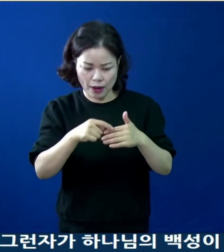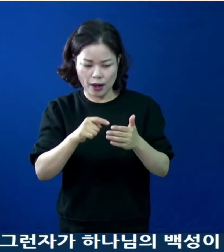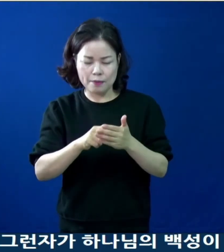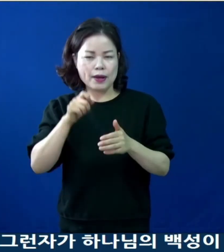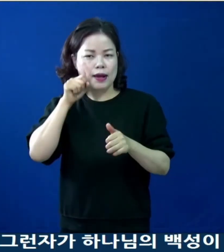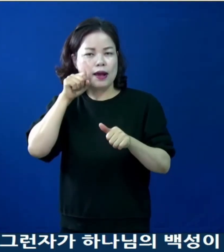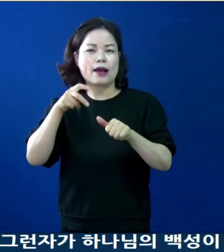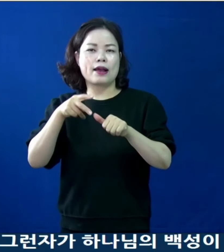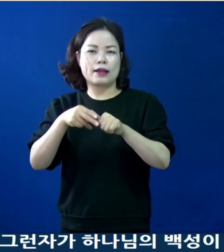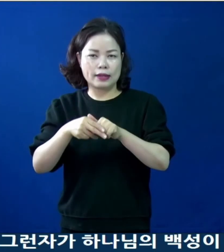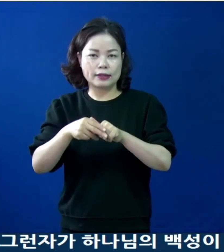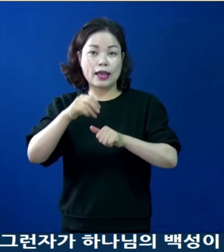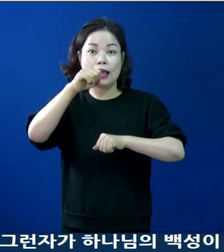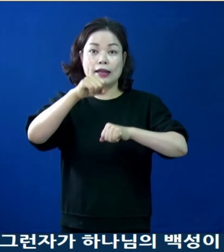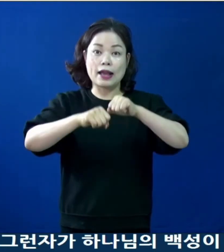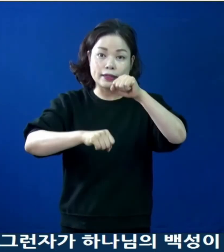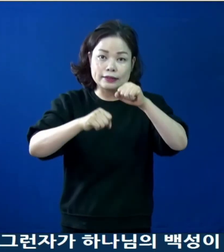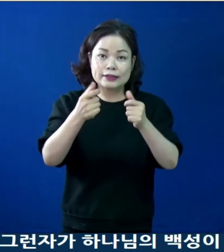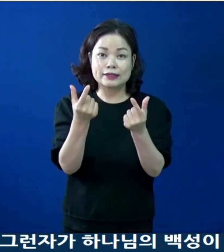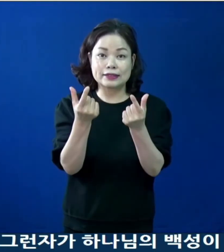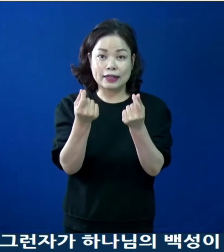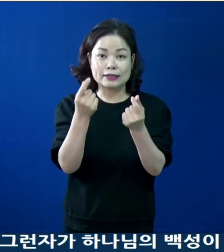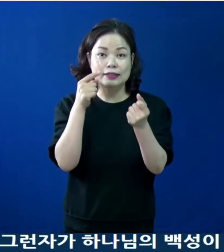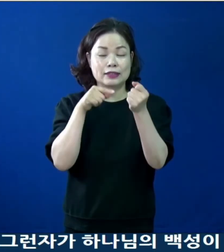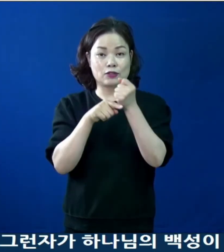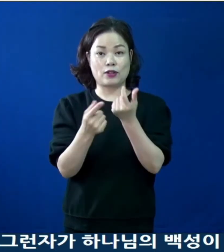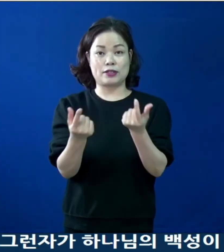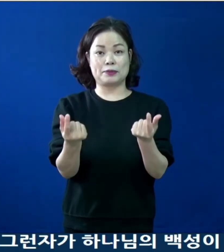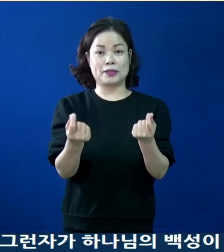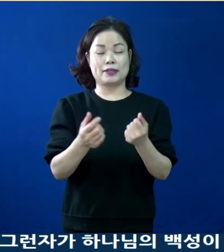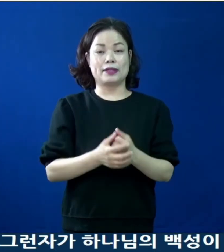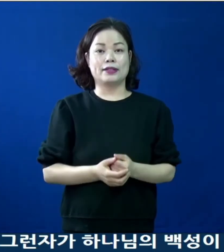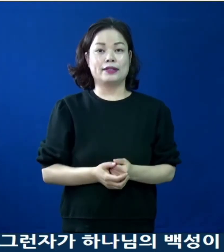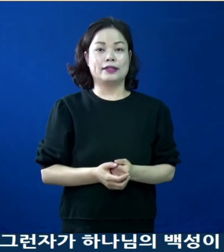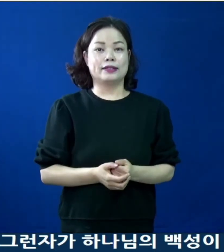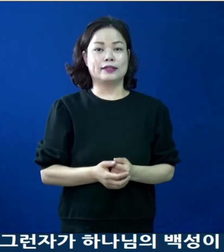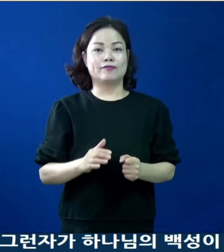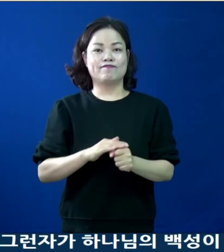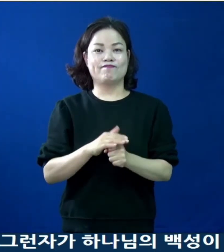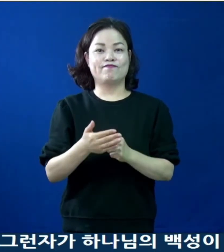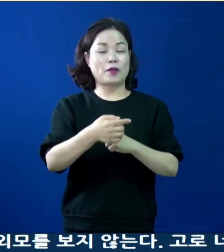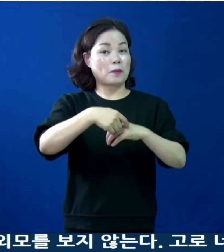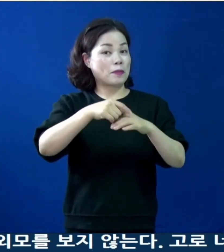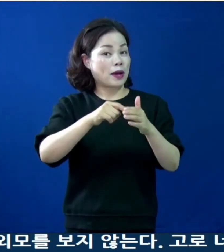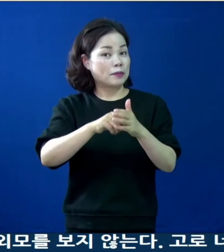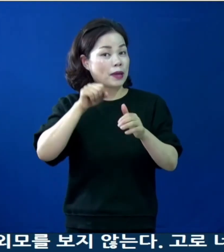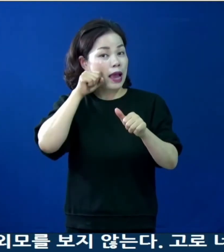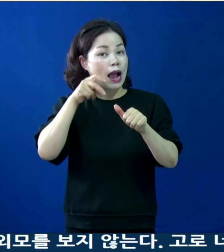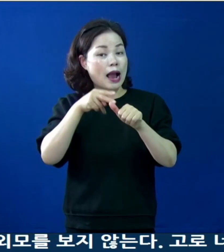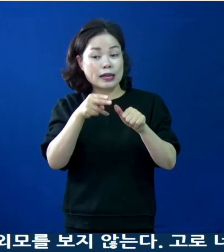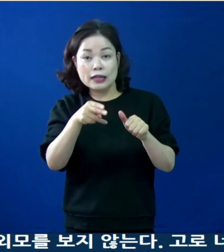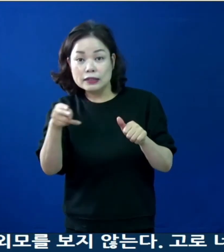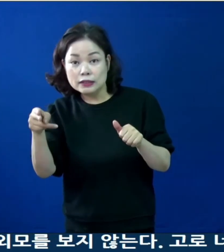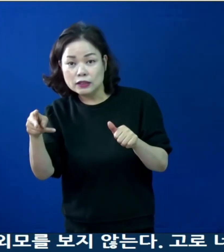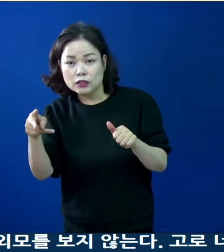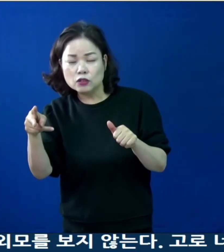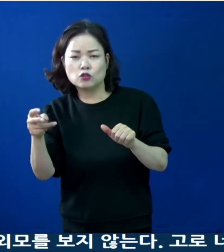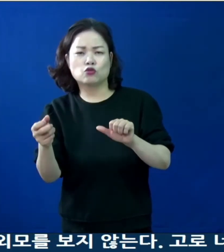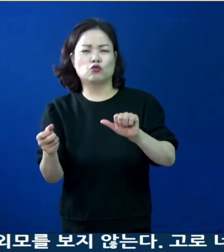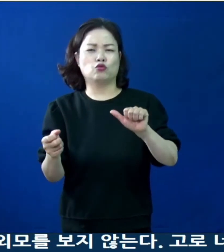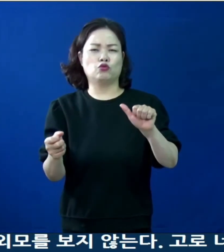할례를 행하는 것은 같은 뜻입니다. 사랑하는 여러분, 마음의 할례라는 것은